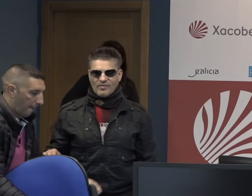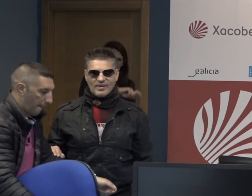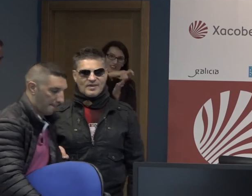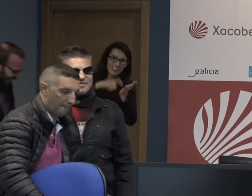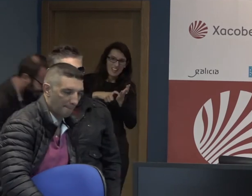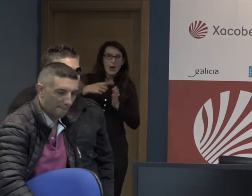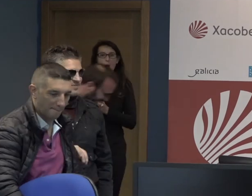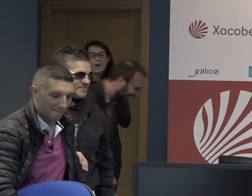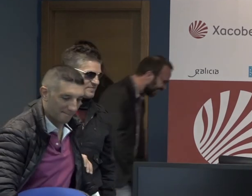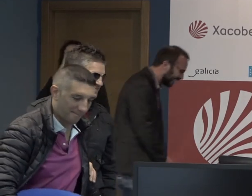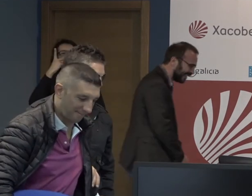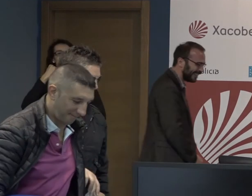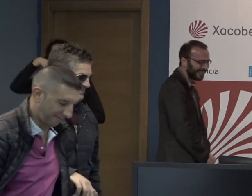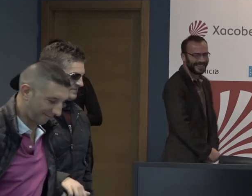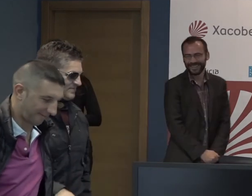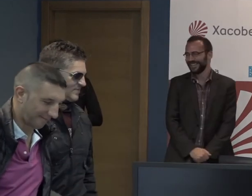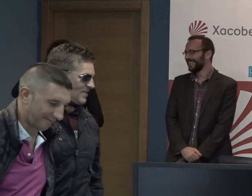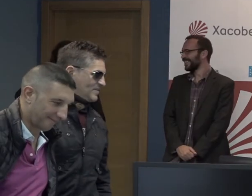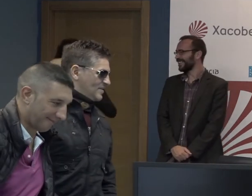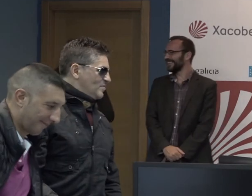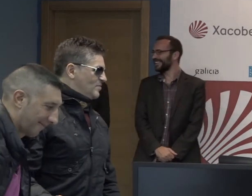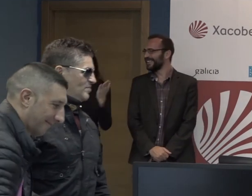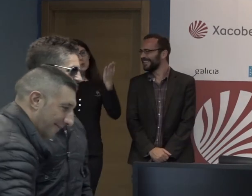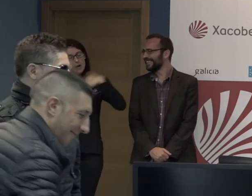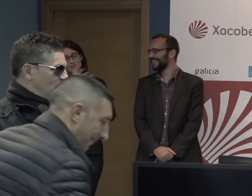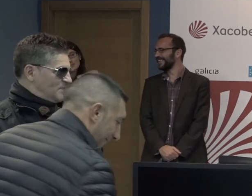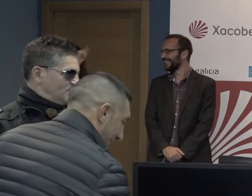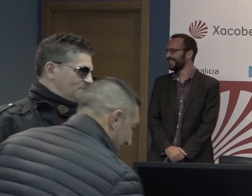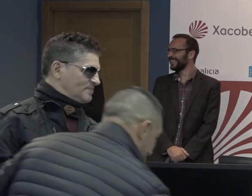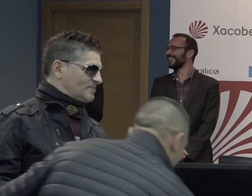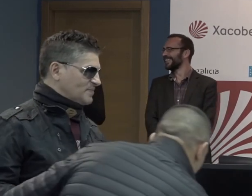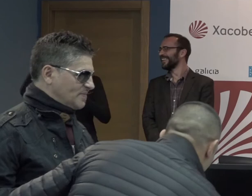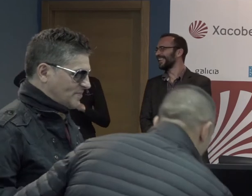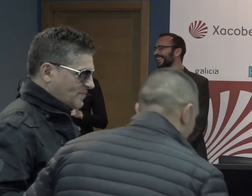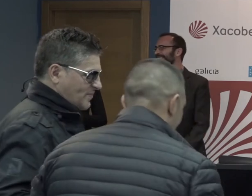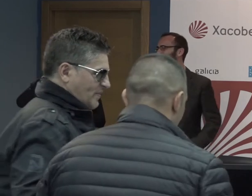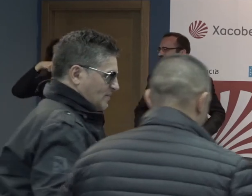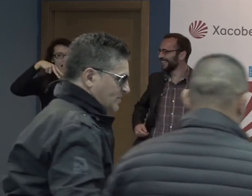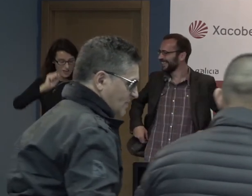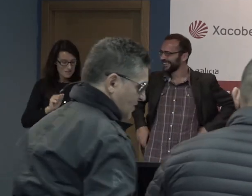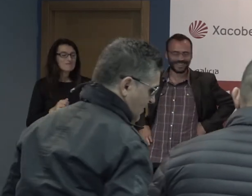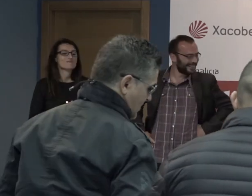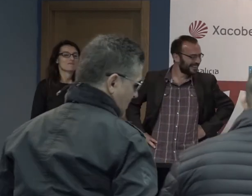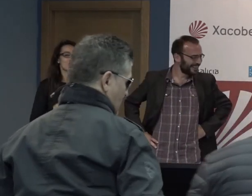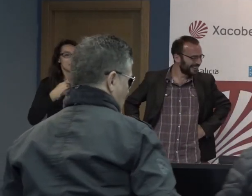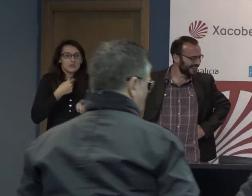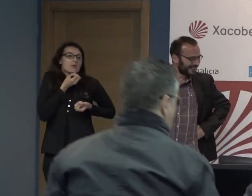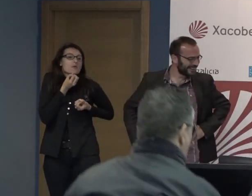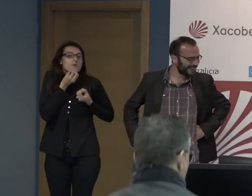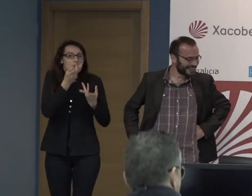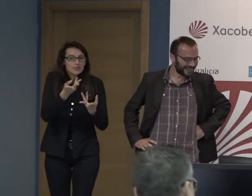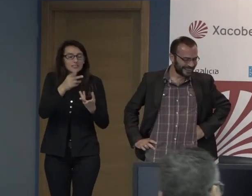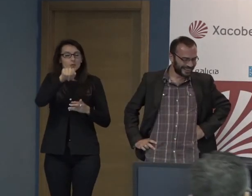llamamos Miriam, y dice, no, no tiene acento, así Miriam, Miriam de Migrán, nos cuentes lo que tú